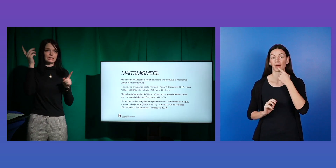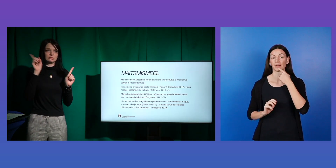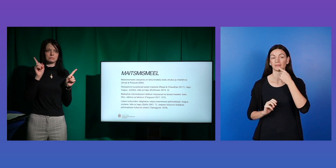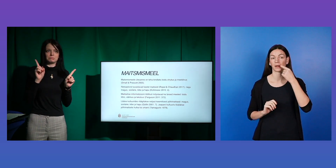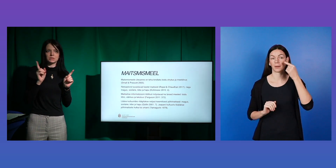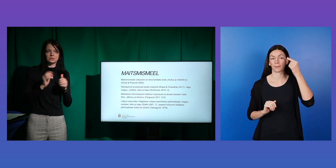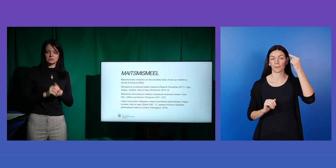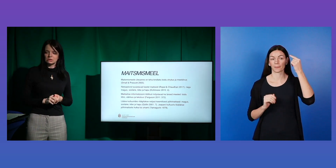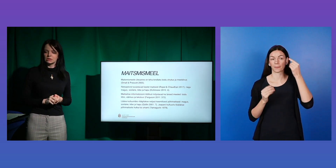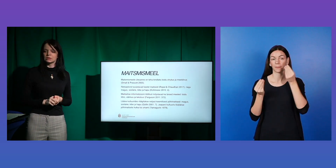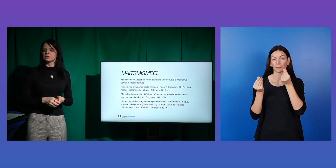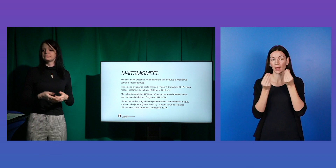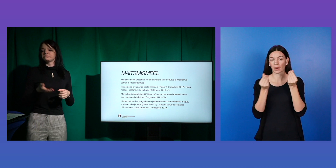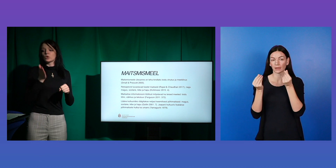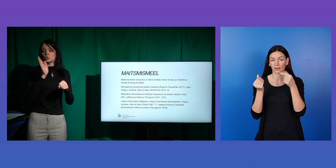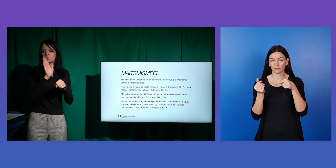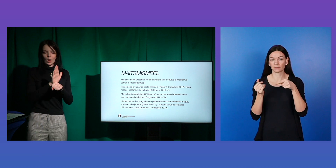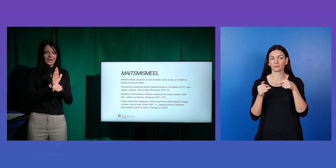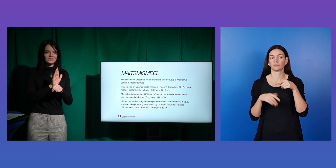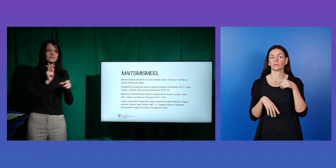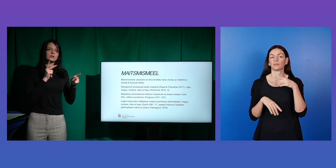Et mis see maitsemeel siis on?